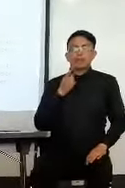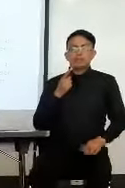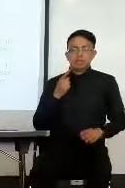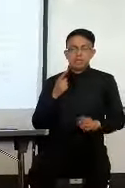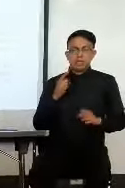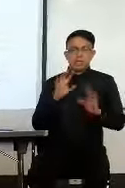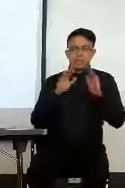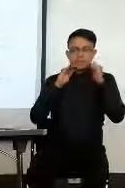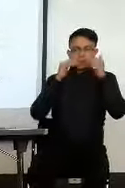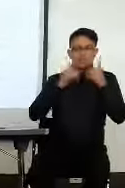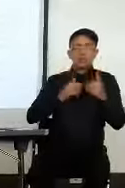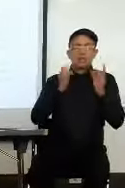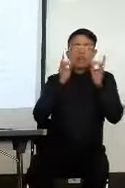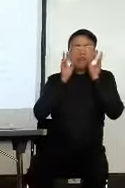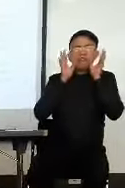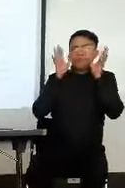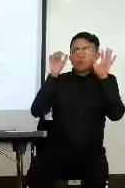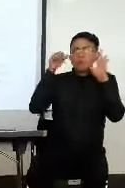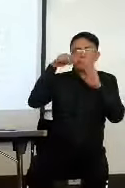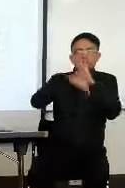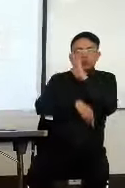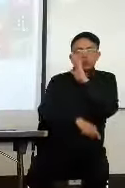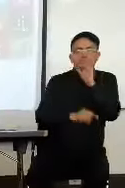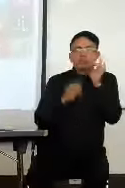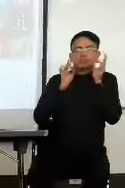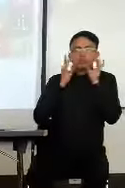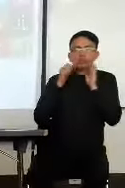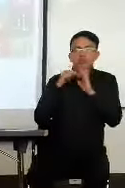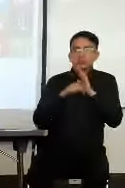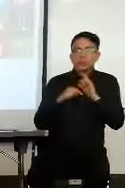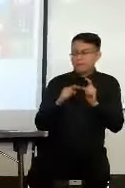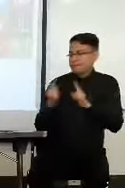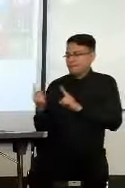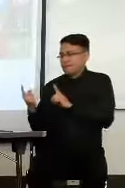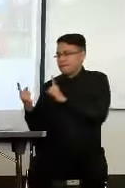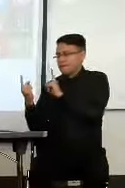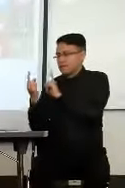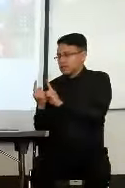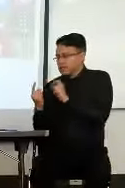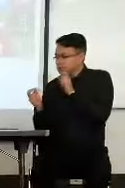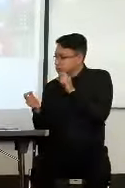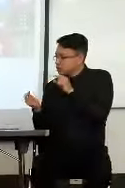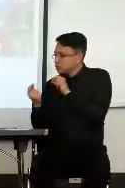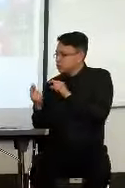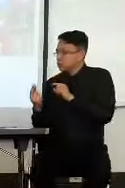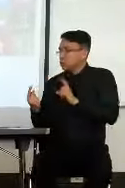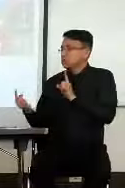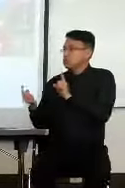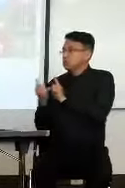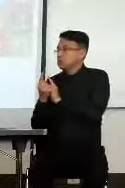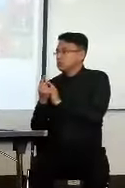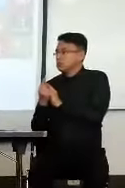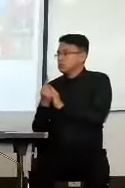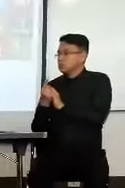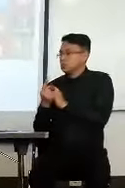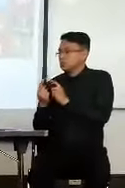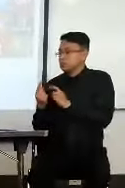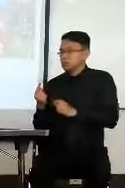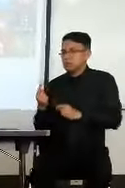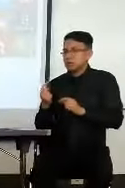grave, y nunca vimos a la persona, no sabemos qué significa severo, profundo, grave. Y cuando vamos a encontrarnos con esa persona,